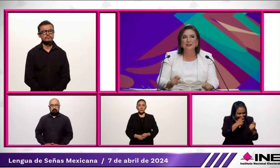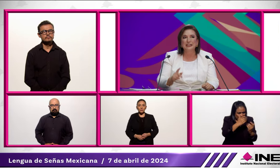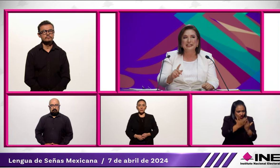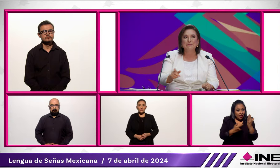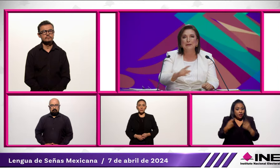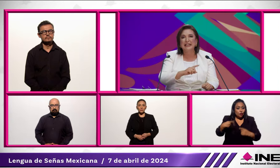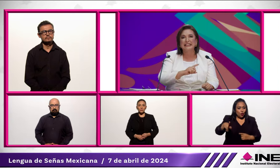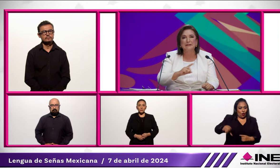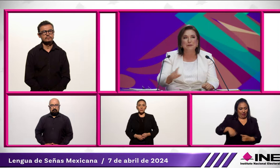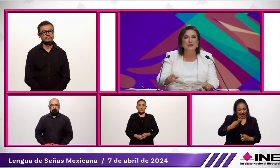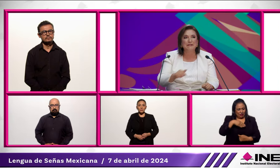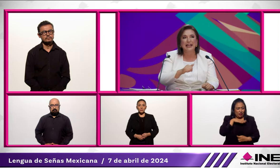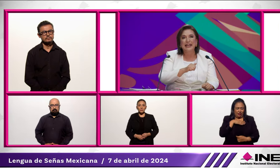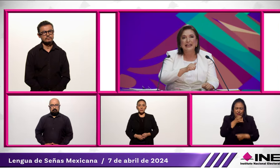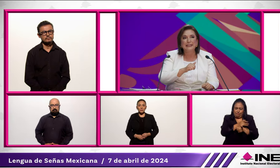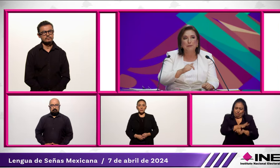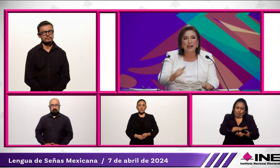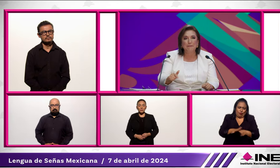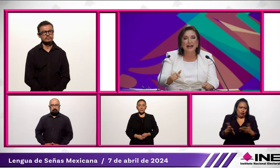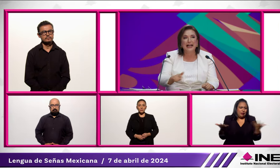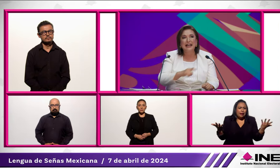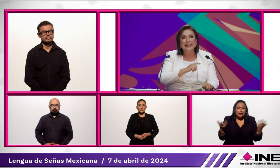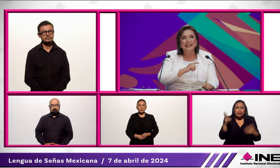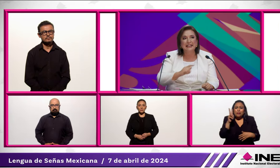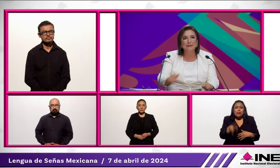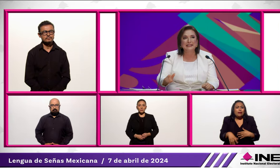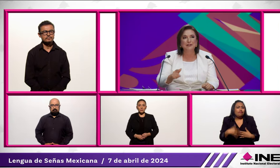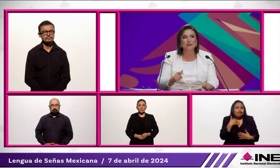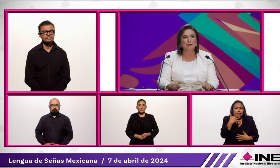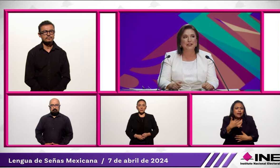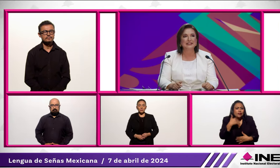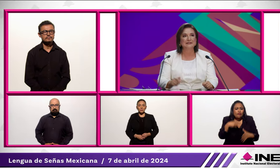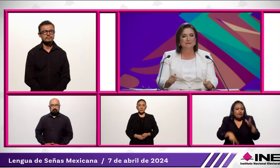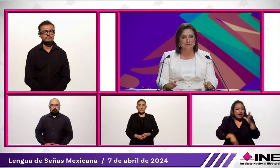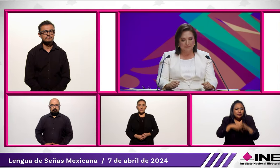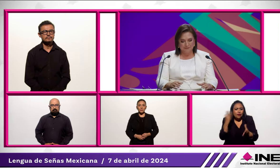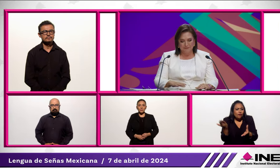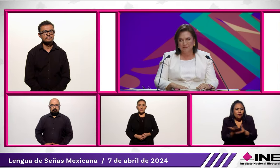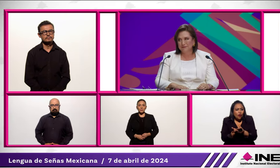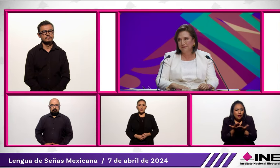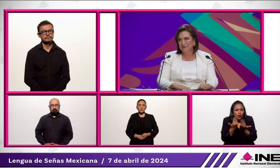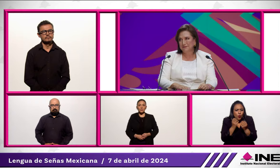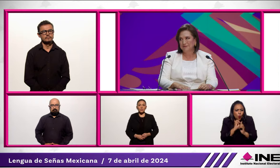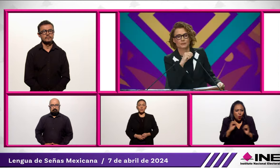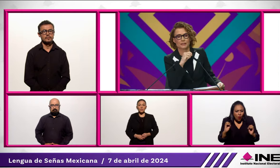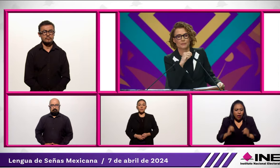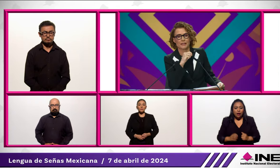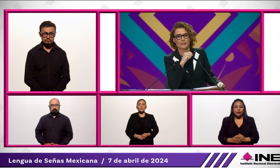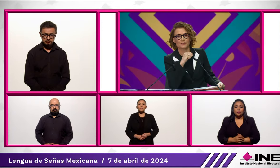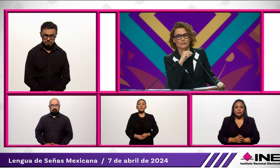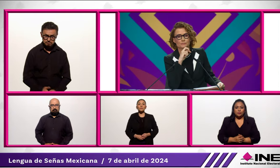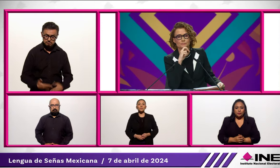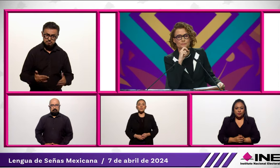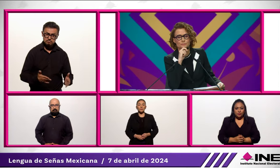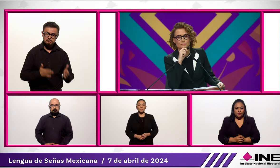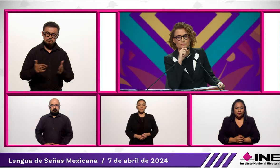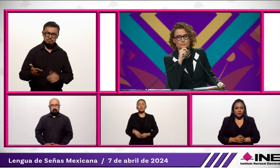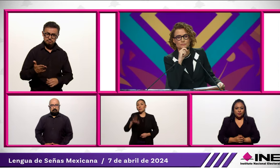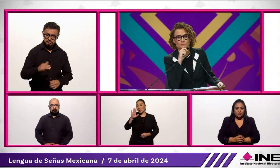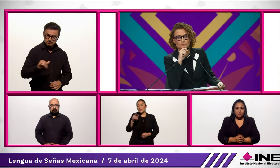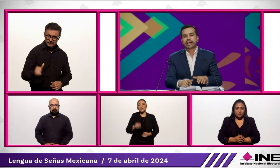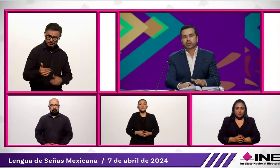el gobierno de Sheinbaum. Es imposible, es pura paja y están vacíos los folders. Candidato Maynes.